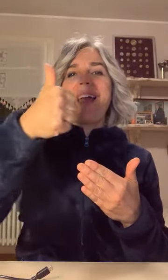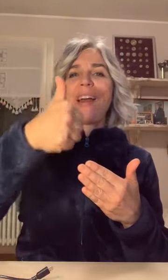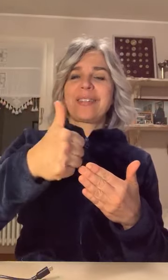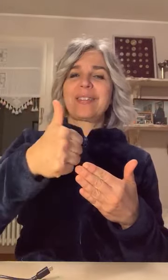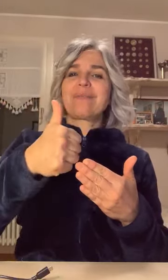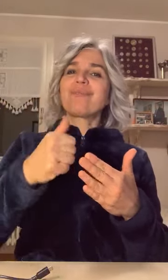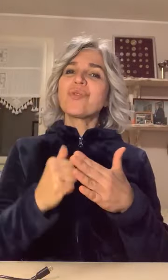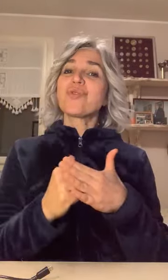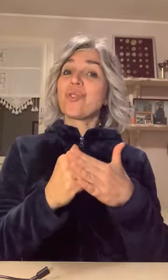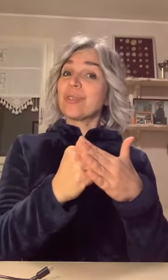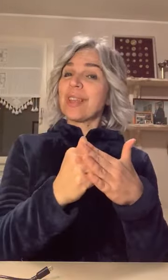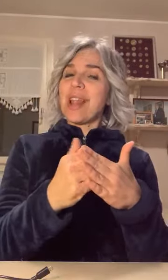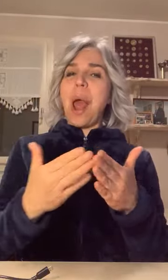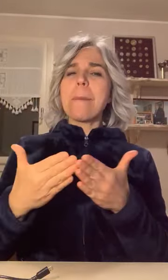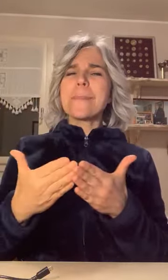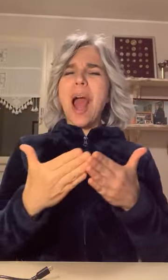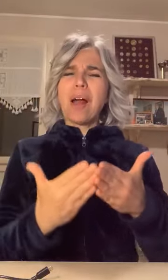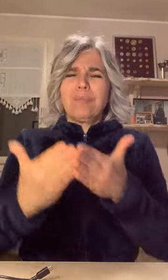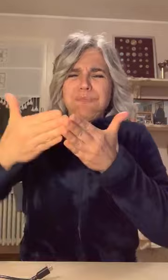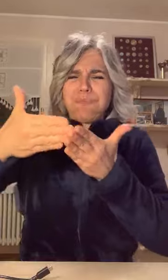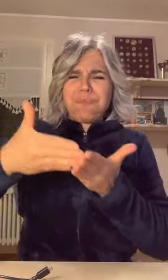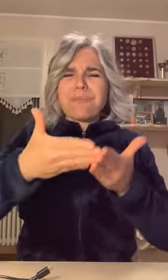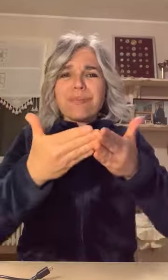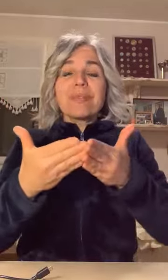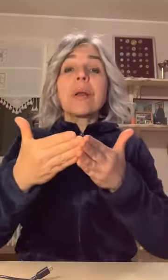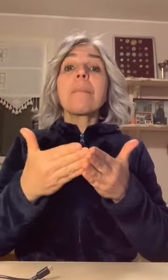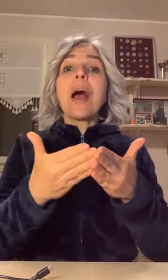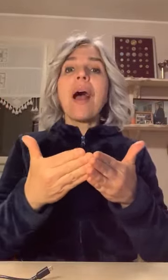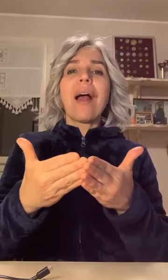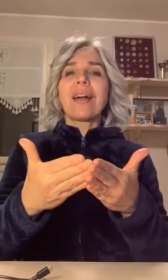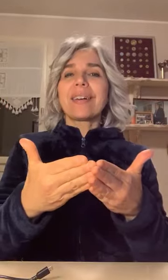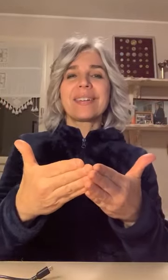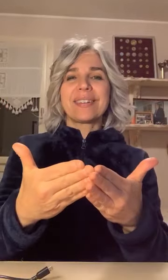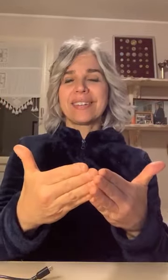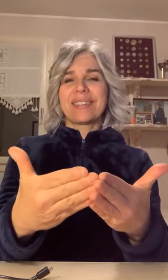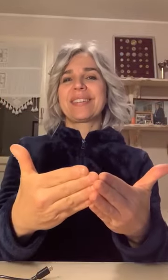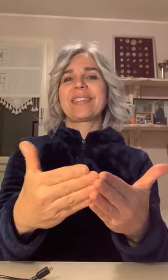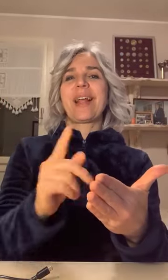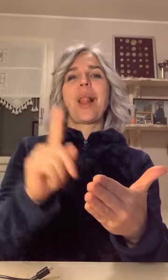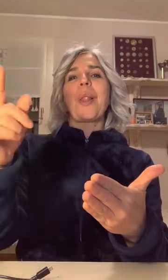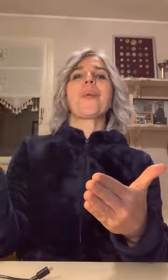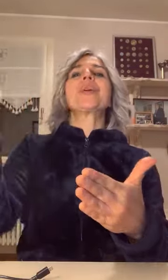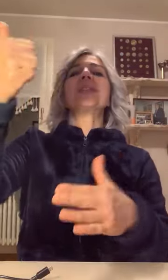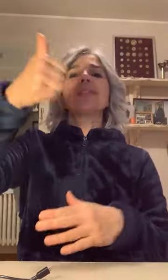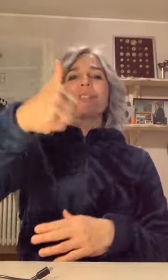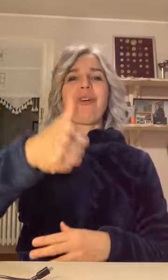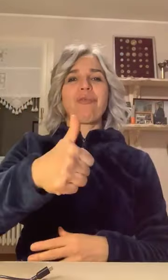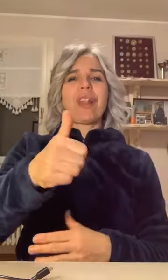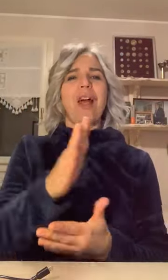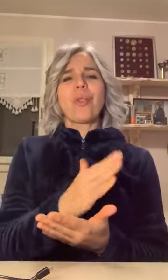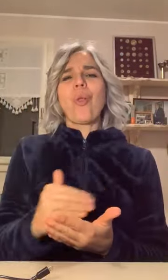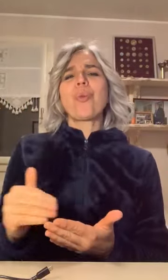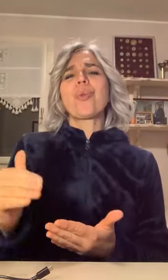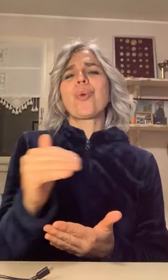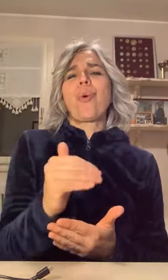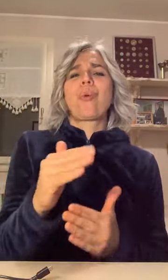possiamo spaventare da tutto ciò che ci circonda, perché lui è sovrano, ogni cosa è nelle sue mani, lui è padrone